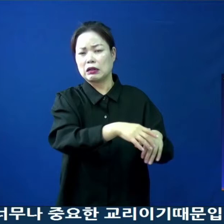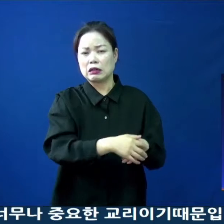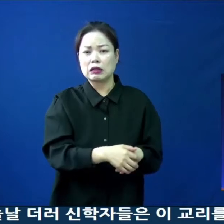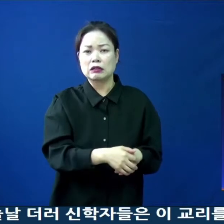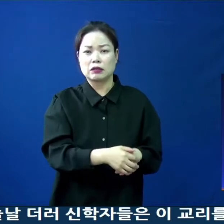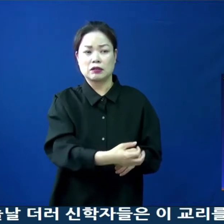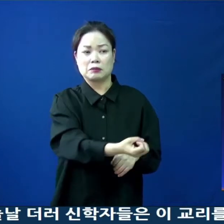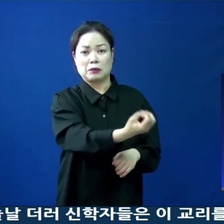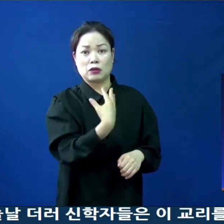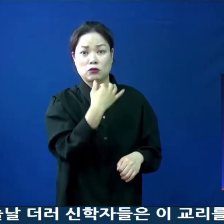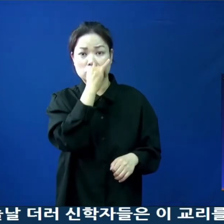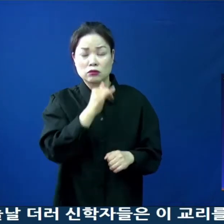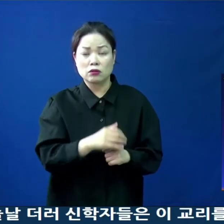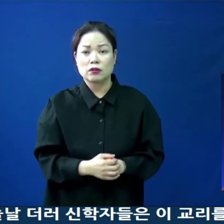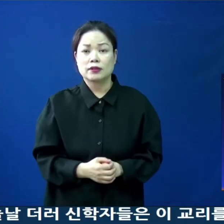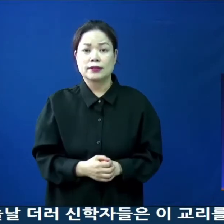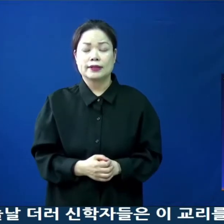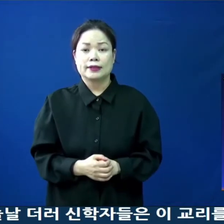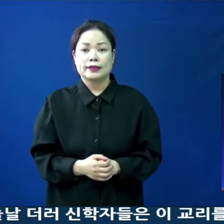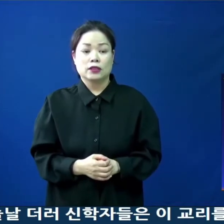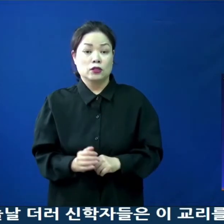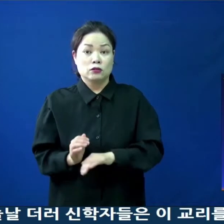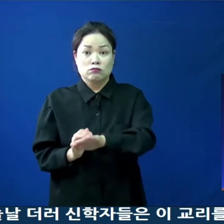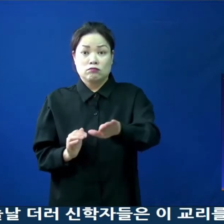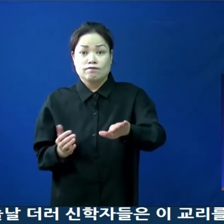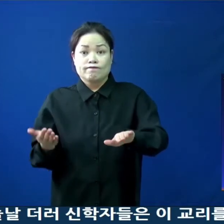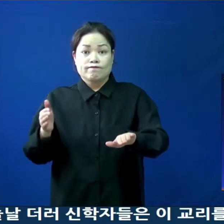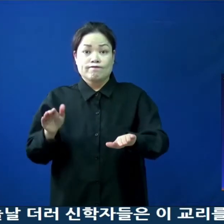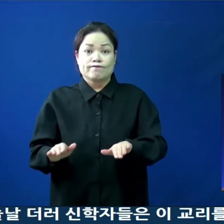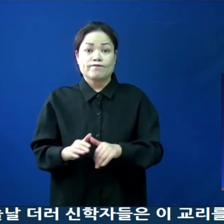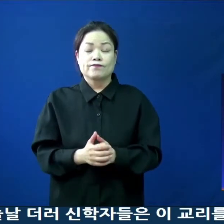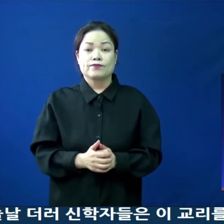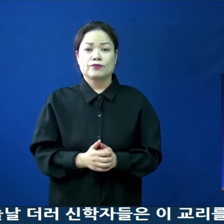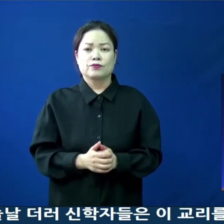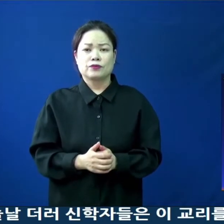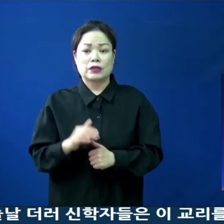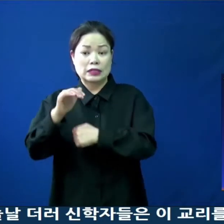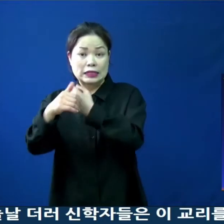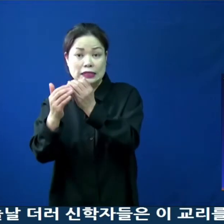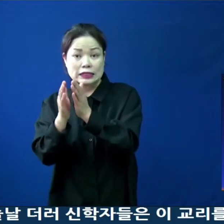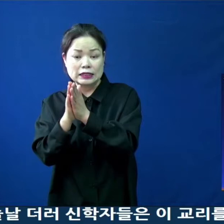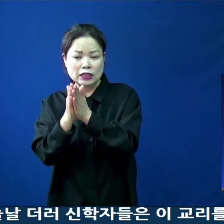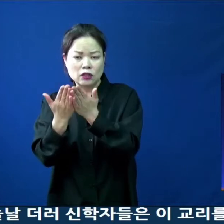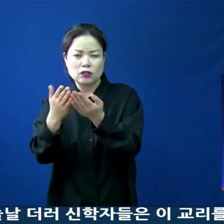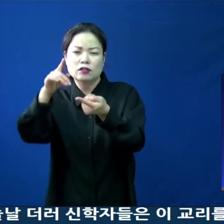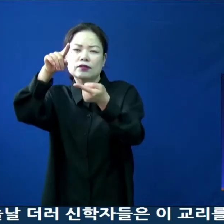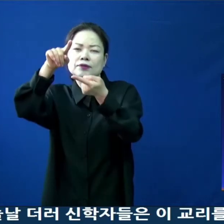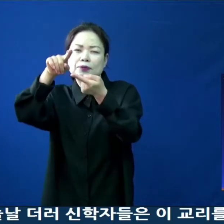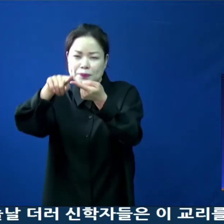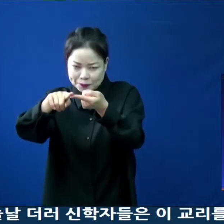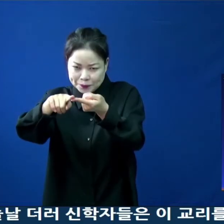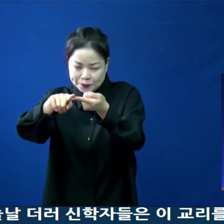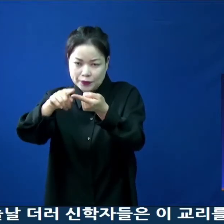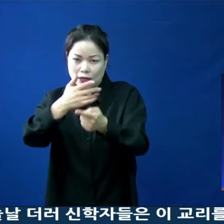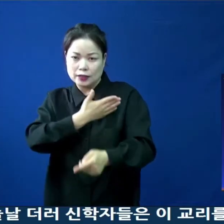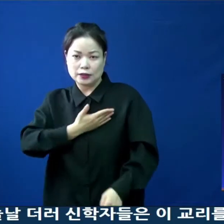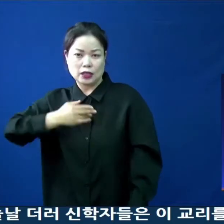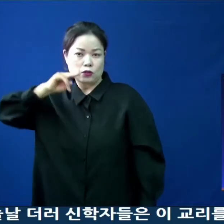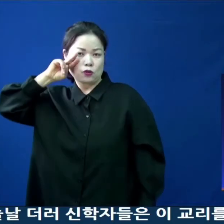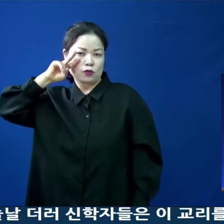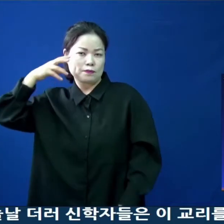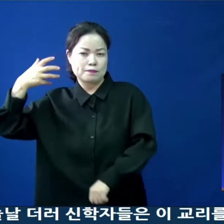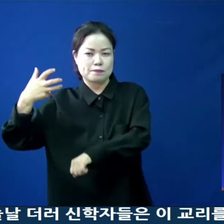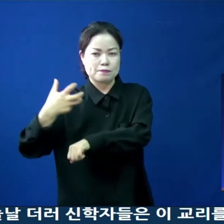더러 있습니다. 하지만 우리는 성경이 말하는 만큼, 또 사도 바울이